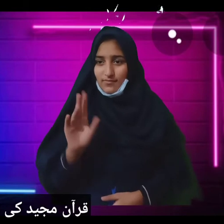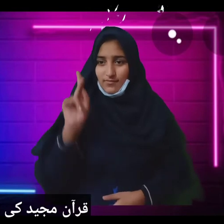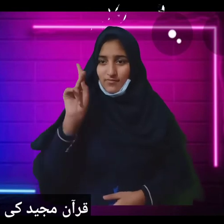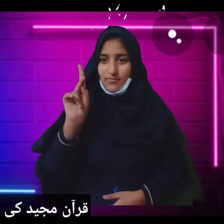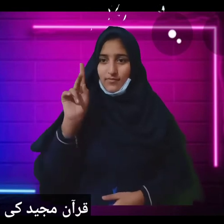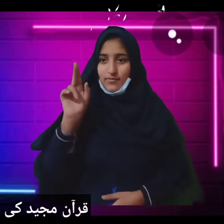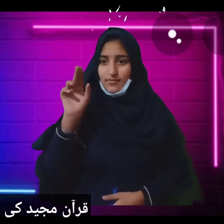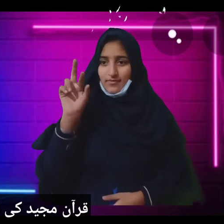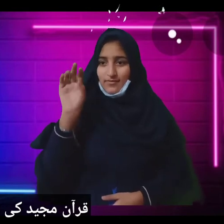कर